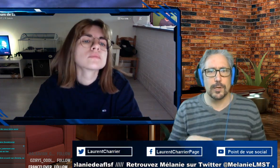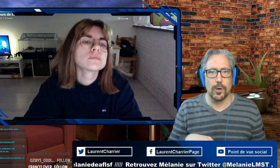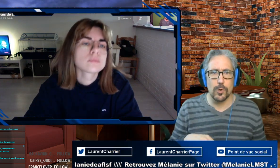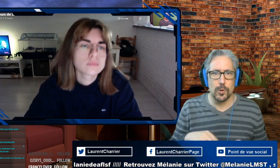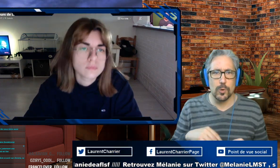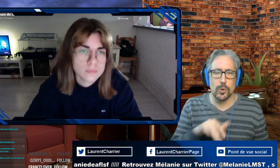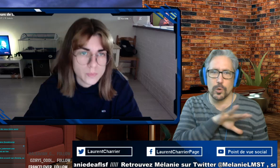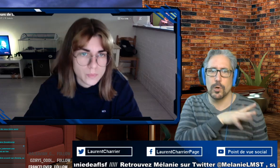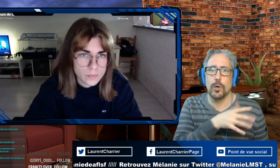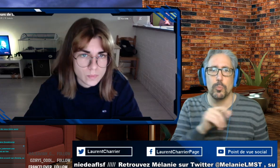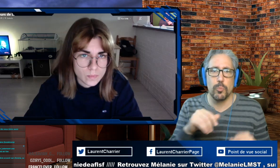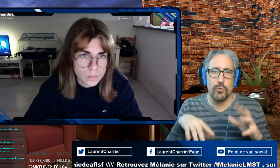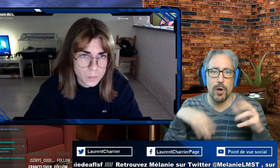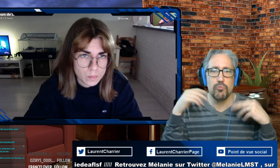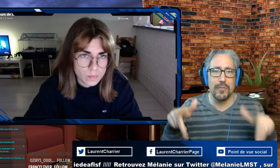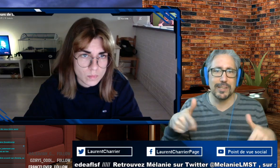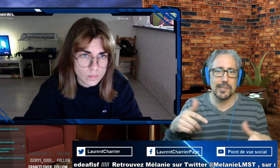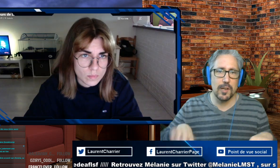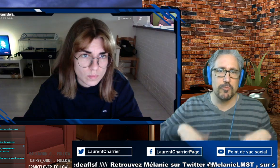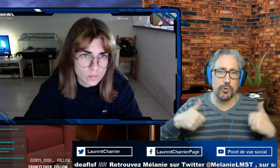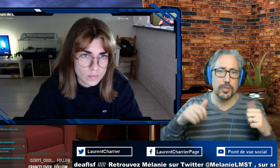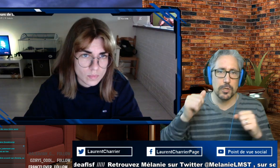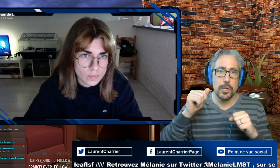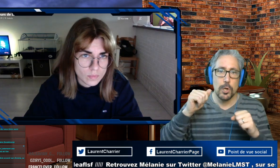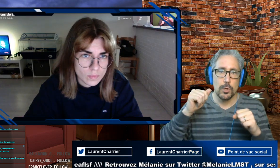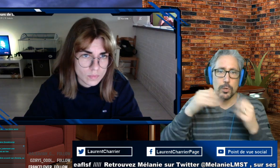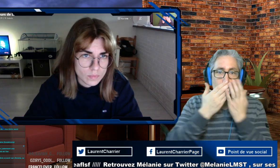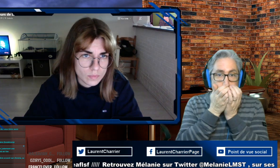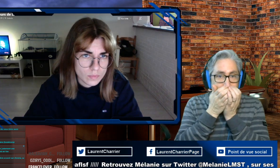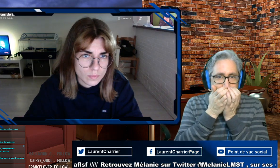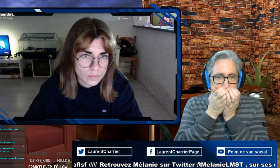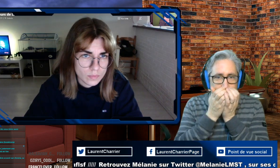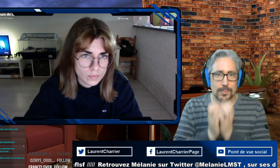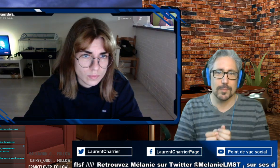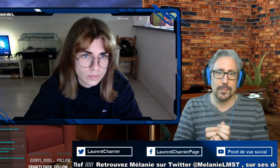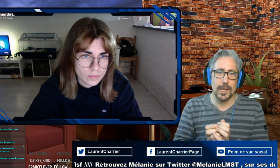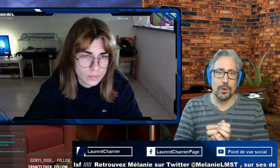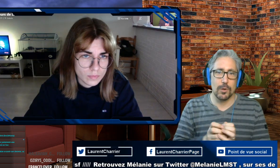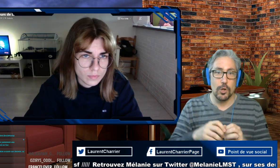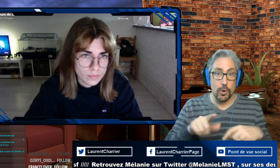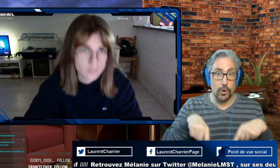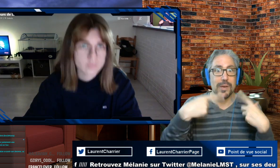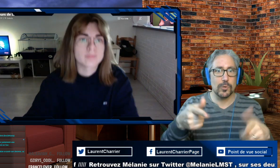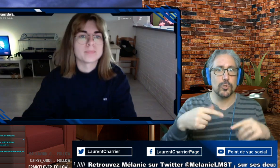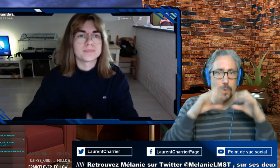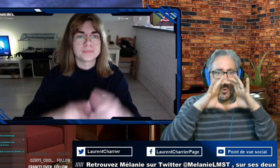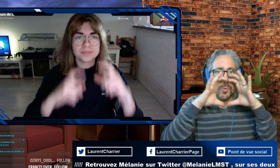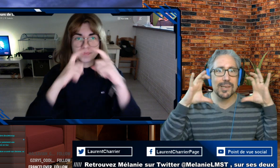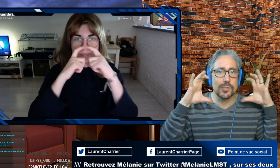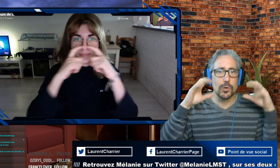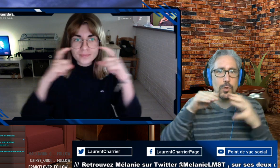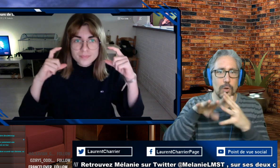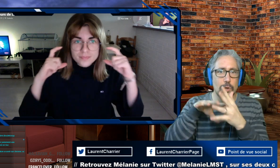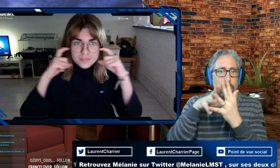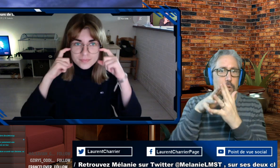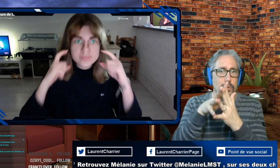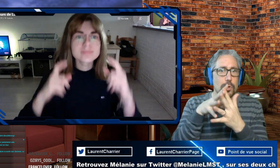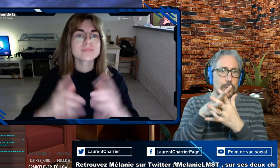toi à l'école, pour avec tes élèves, pour les jeunes, le masque. Bon. Le masque, tu as eu le